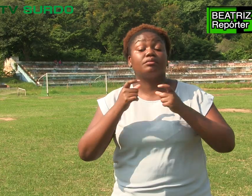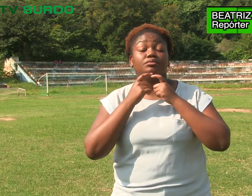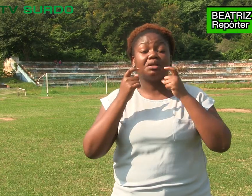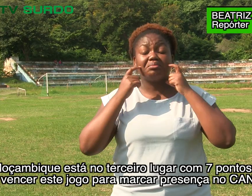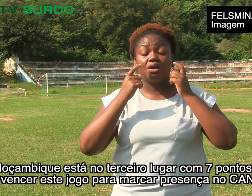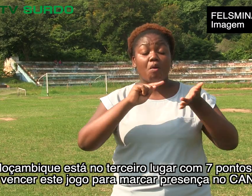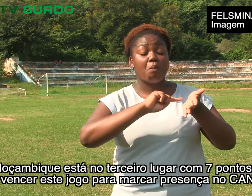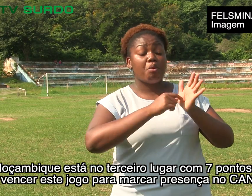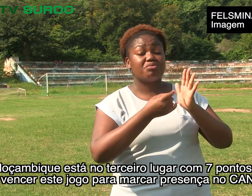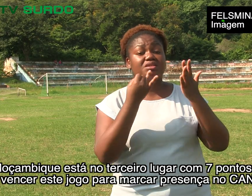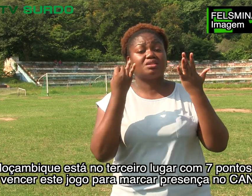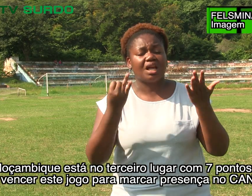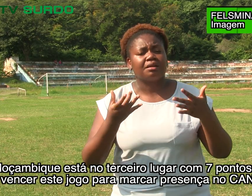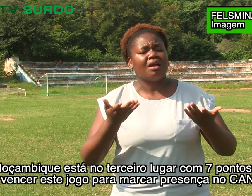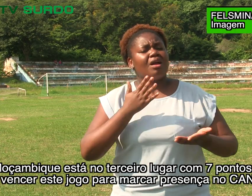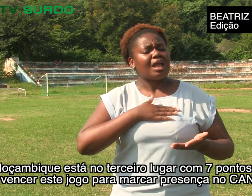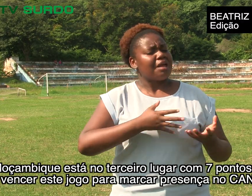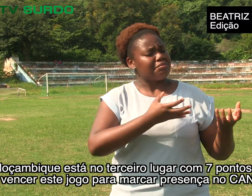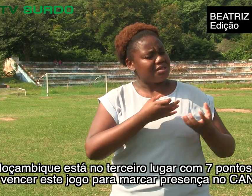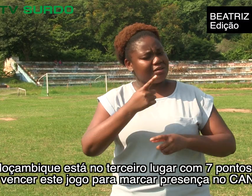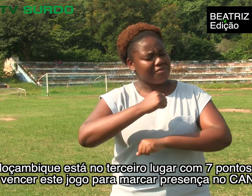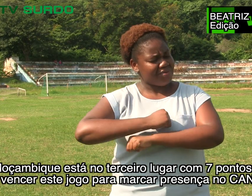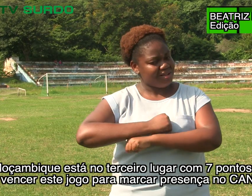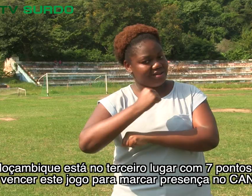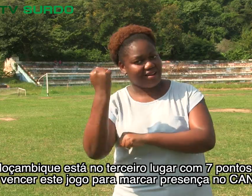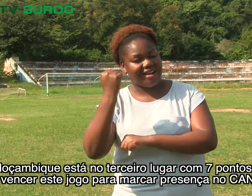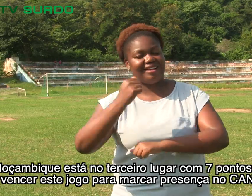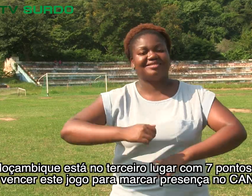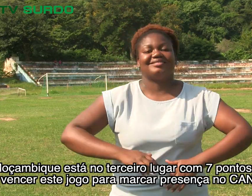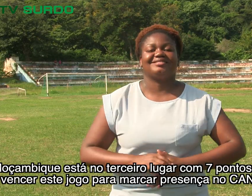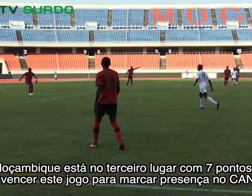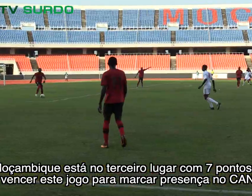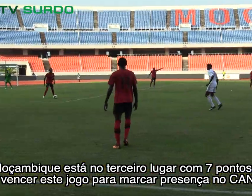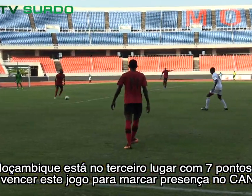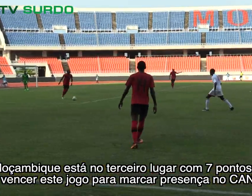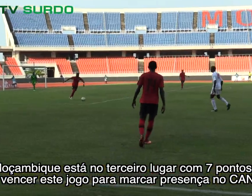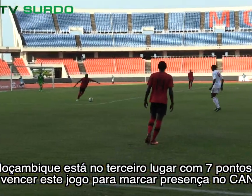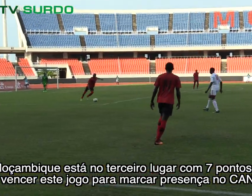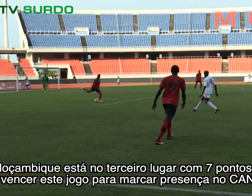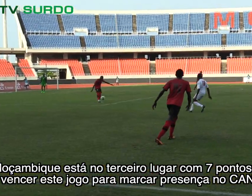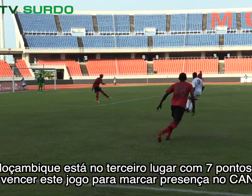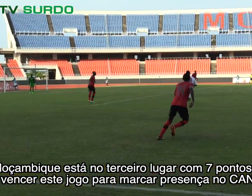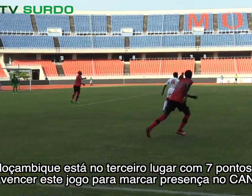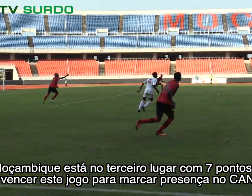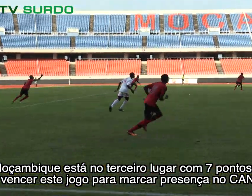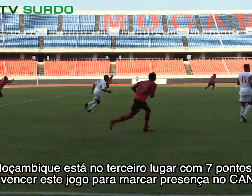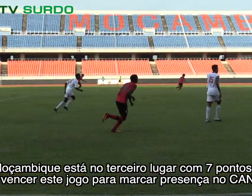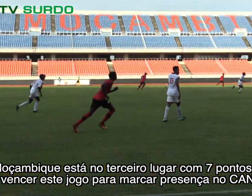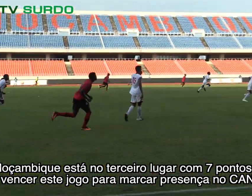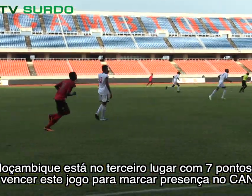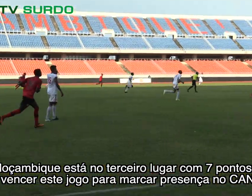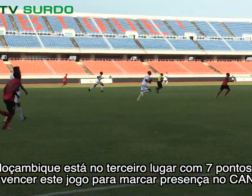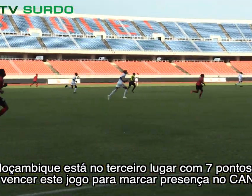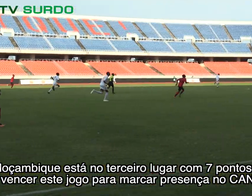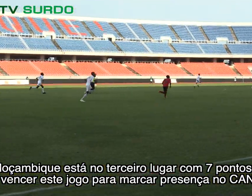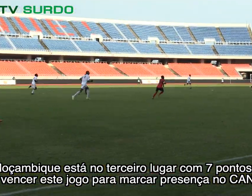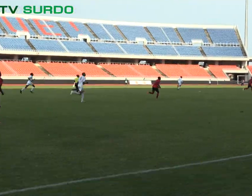Moçambique está no terceiro lugar com 7 pontos e precisa vencer este jogo para marcar presença no Cannes do Egito.